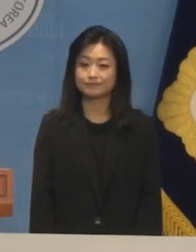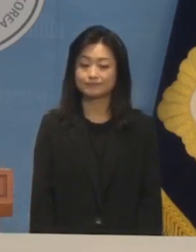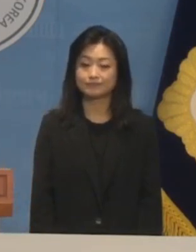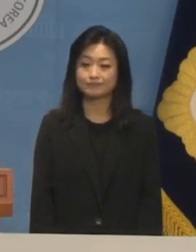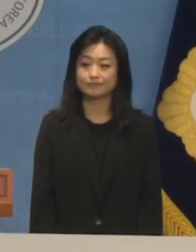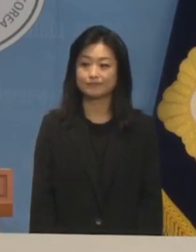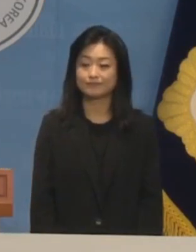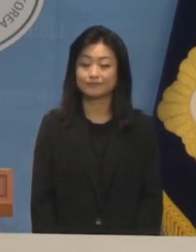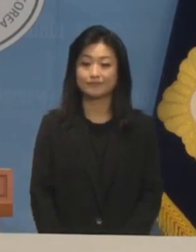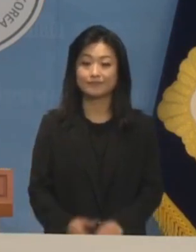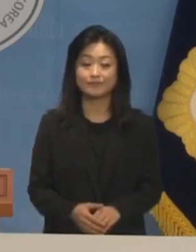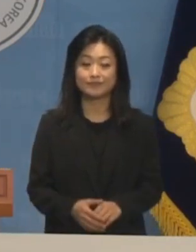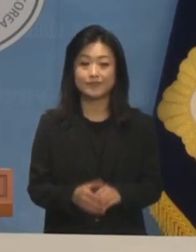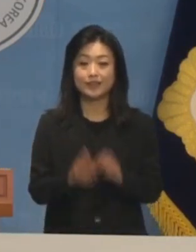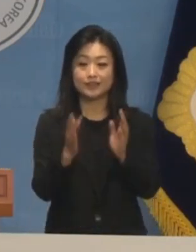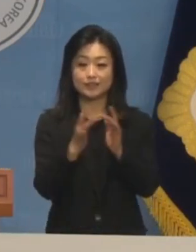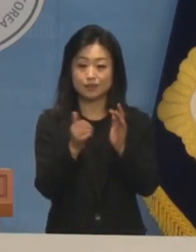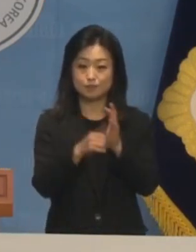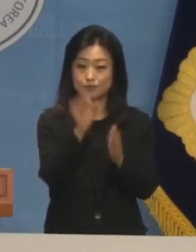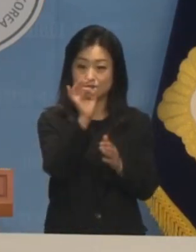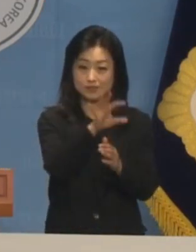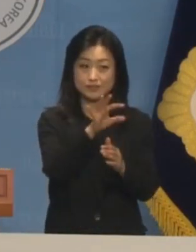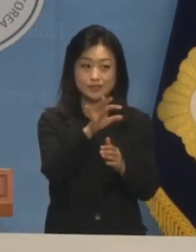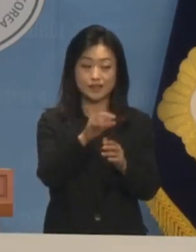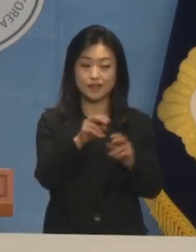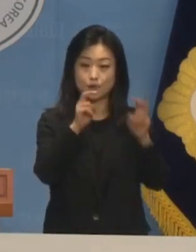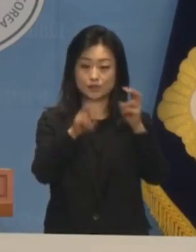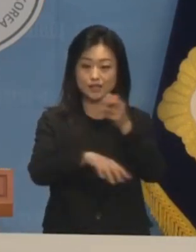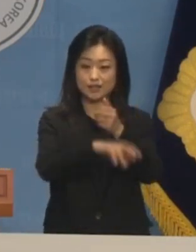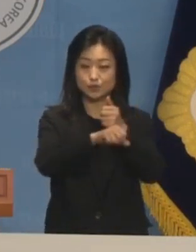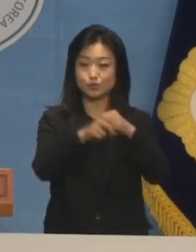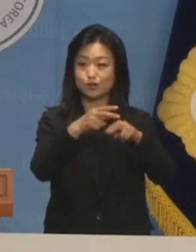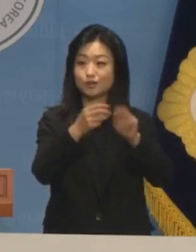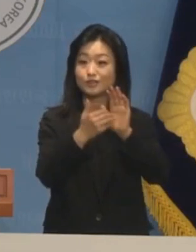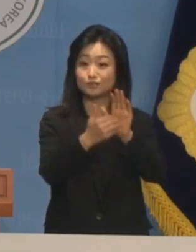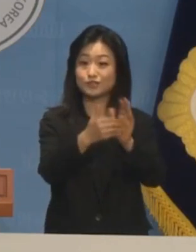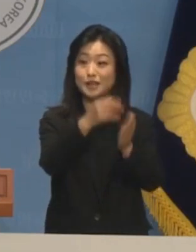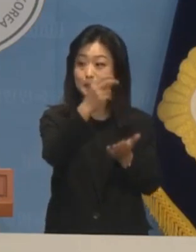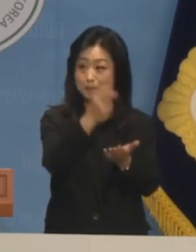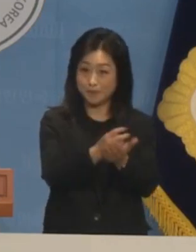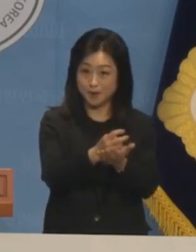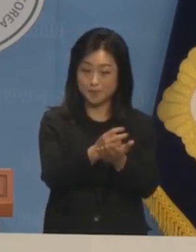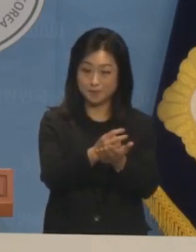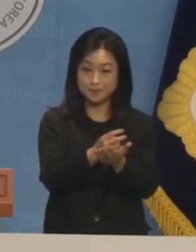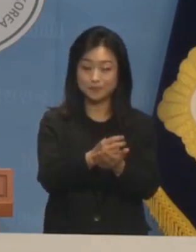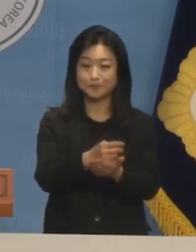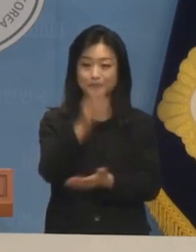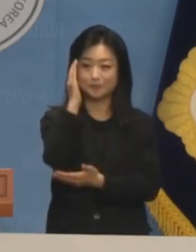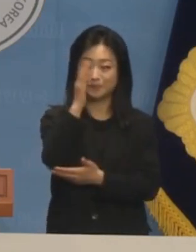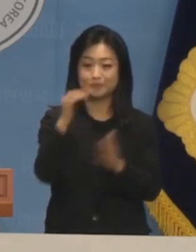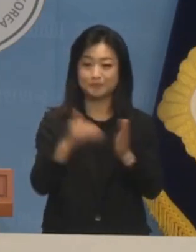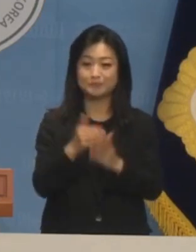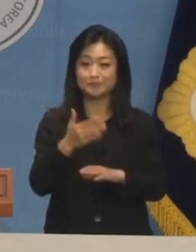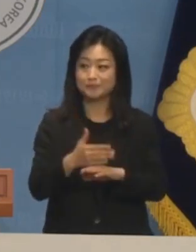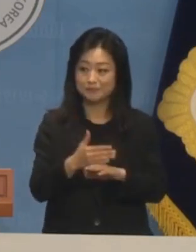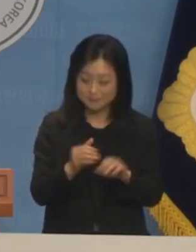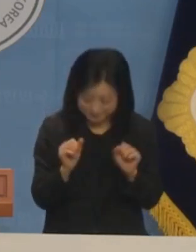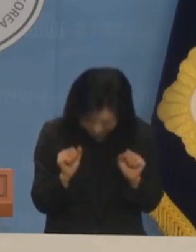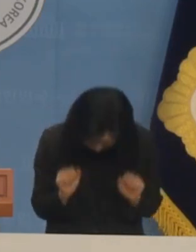네, 이것으로 온라인 플랫폼 독점규제법 공동발의 기자회견을 마치도록 하겠습니다. 참석해주신 여러분 모두 감사드립니다.